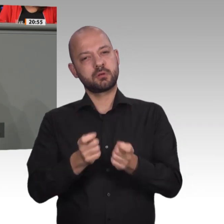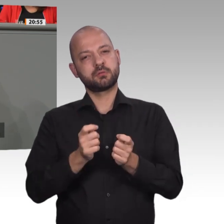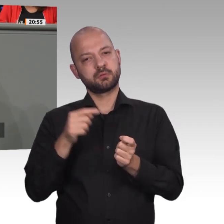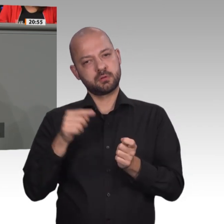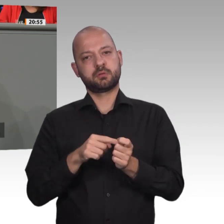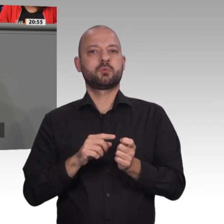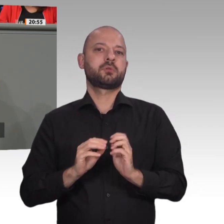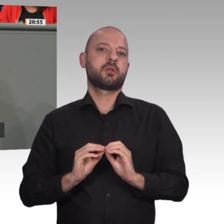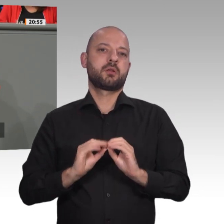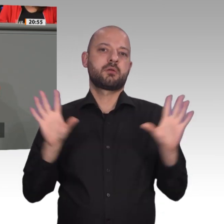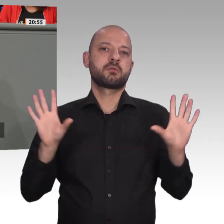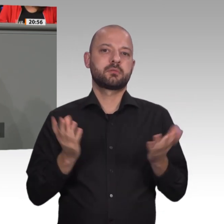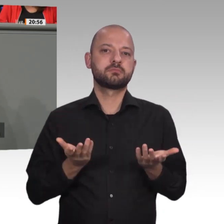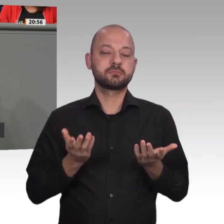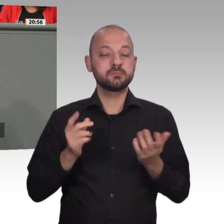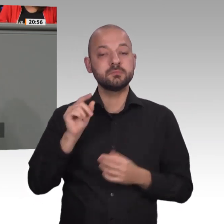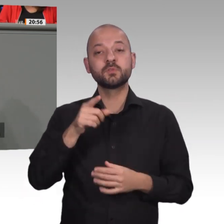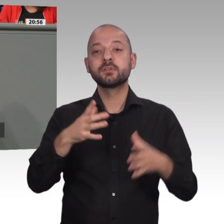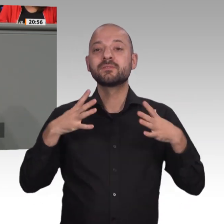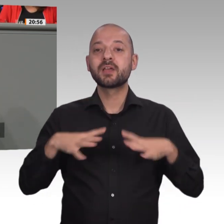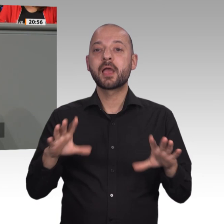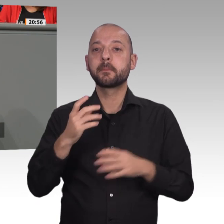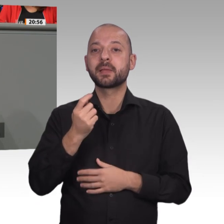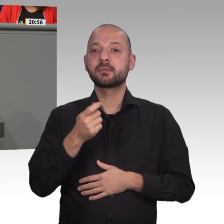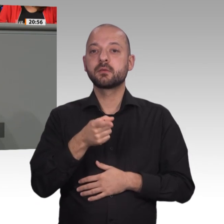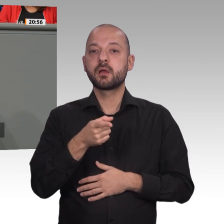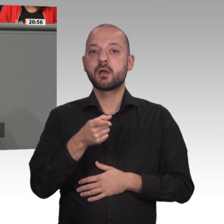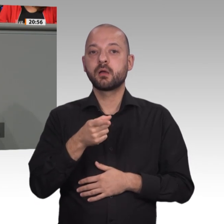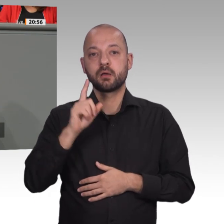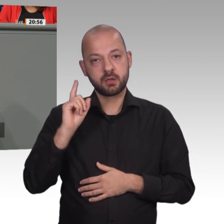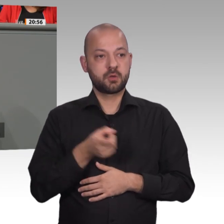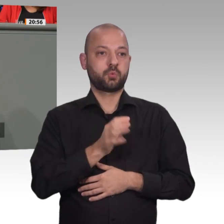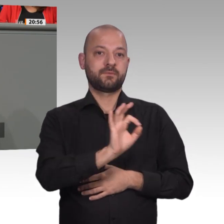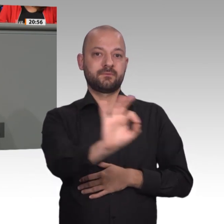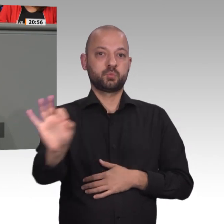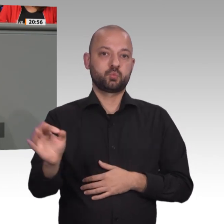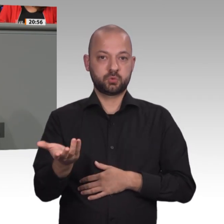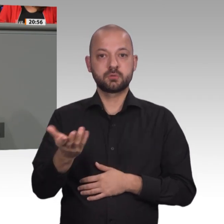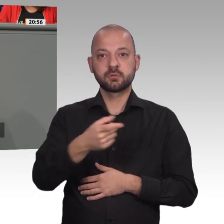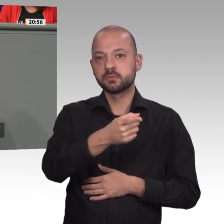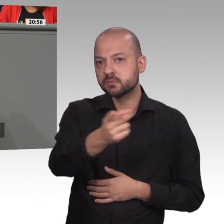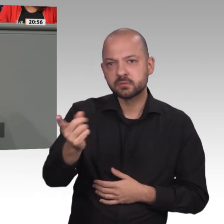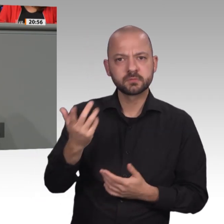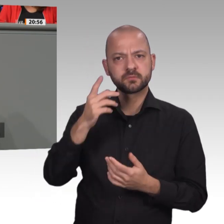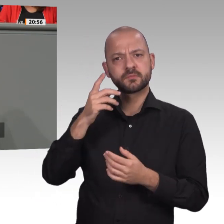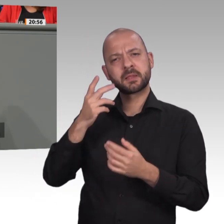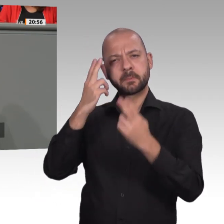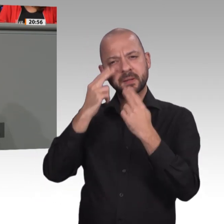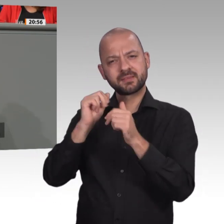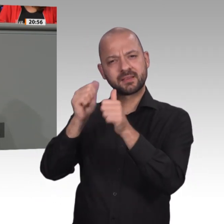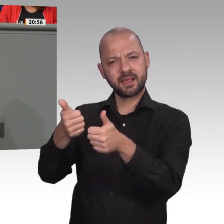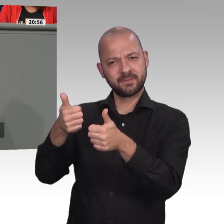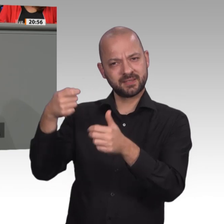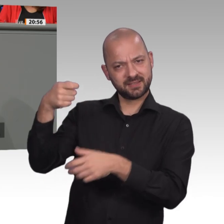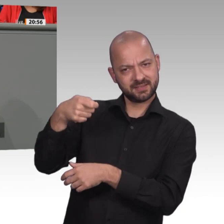war die große sozialpolitische Reform, die wir in der letzten Legislaturperiode beschlossen haben. Und deshalb möchte ich bei dieser Gelegenheit daran erinnern, dass